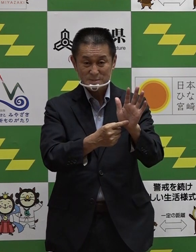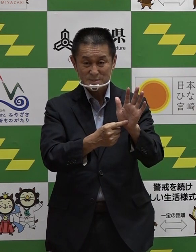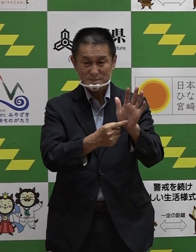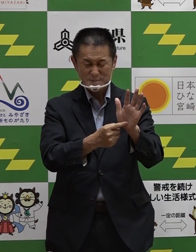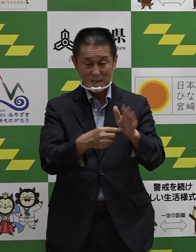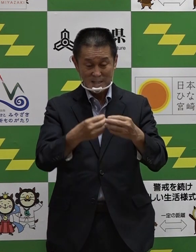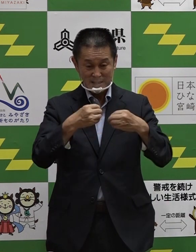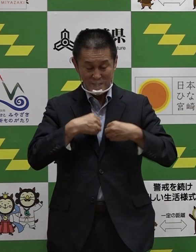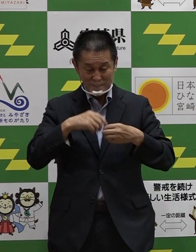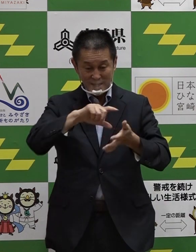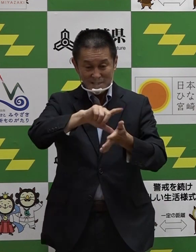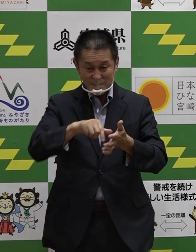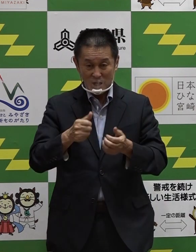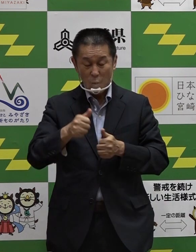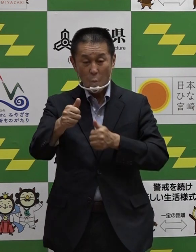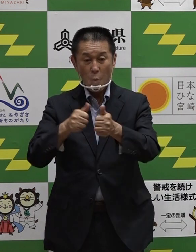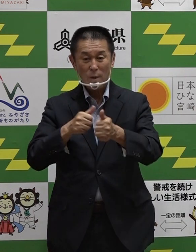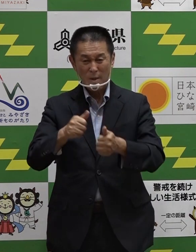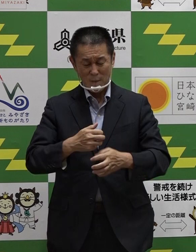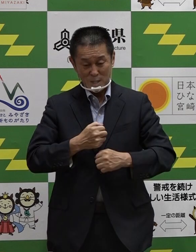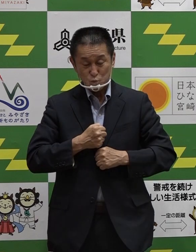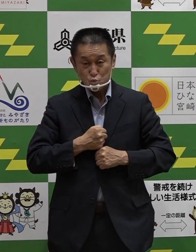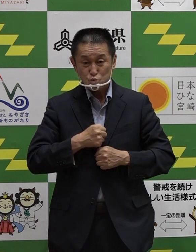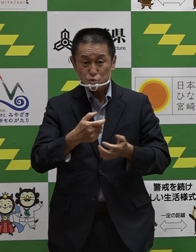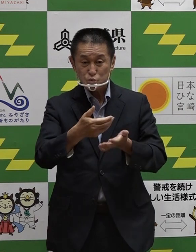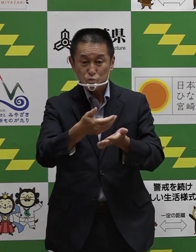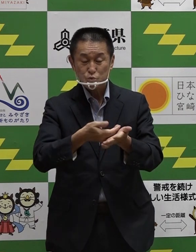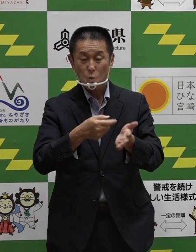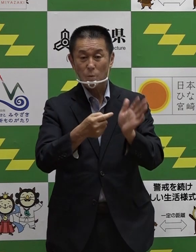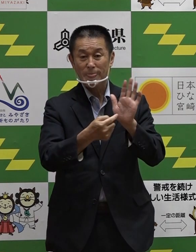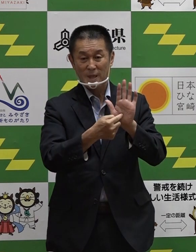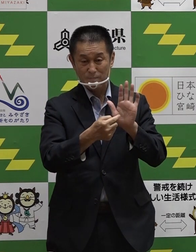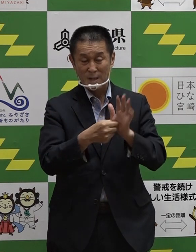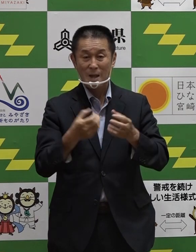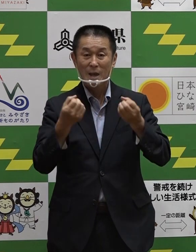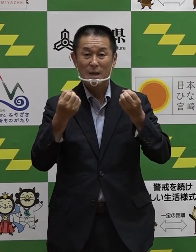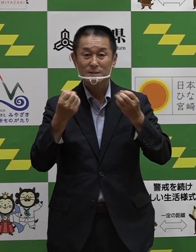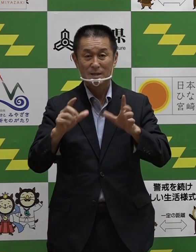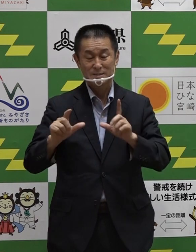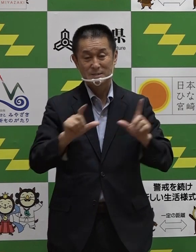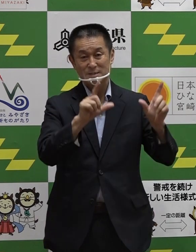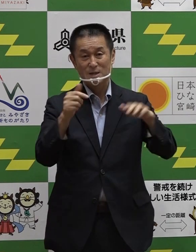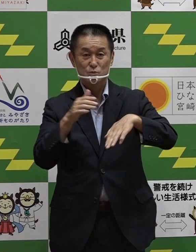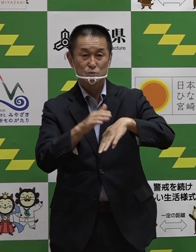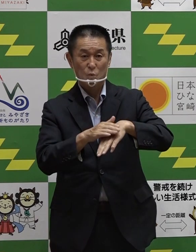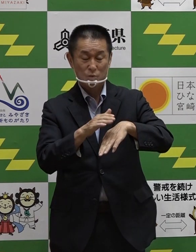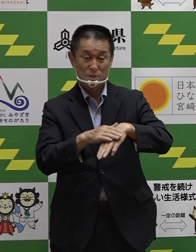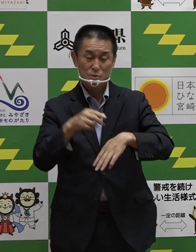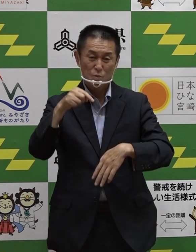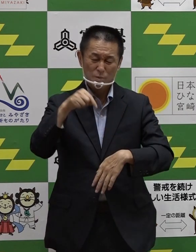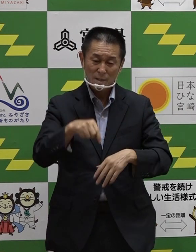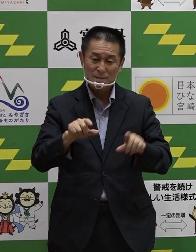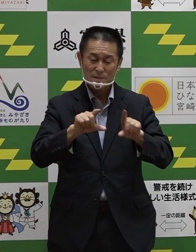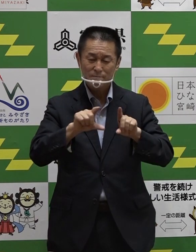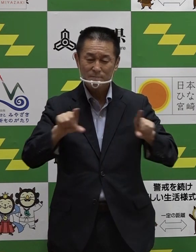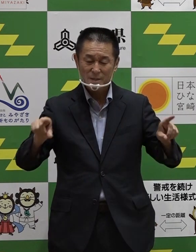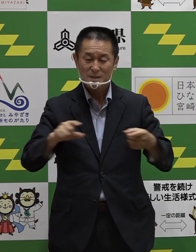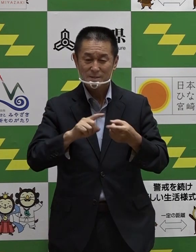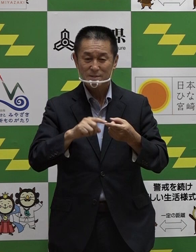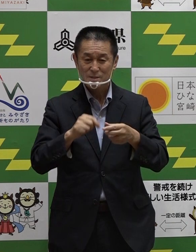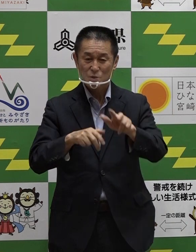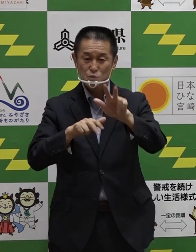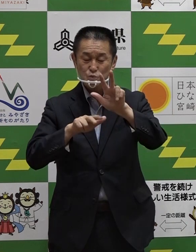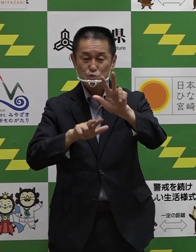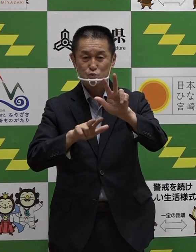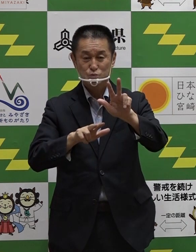は慎重にという注意書きは残っておりますが、これは新しい生活様式の中で一般的にルール